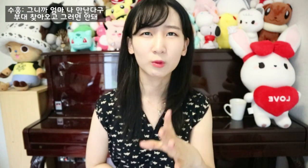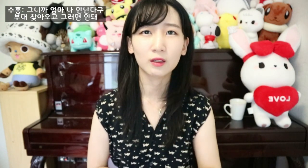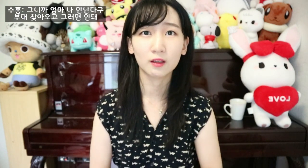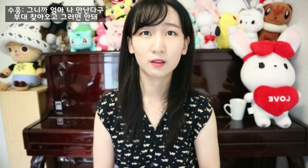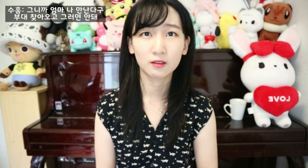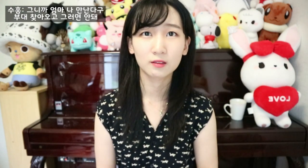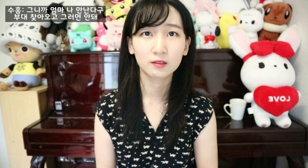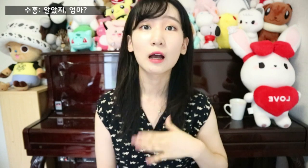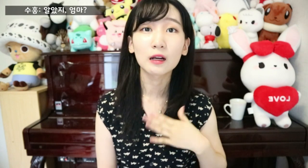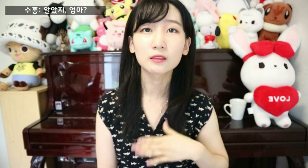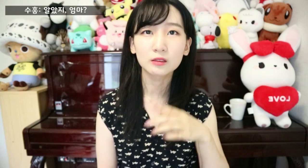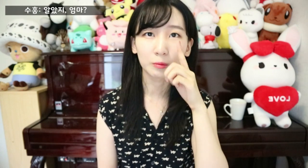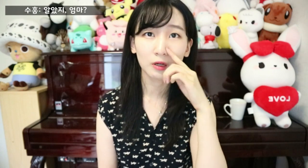돼. 알았지 엄마?